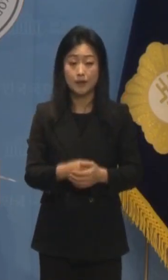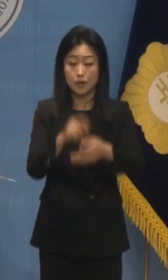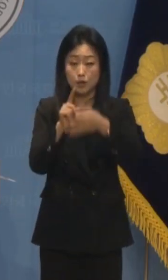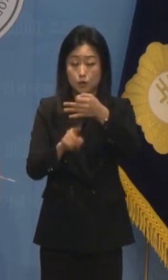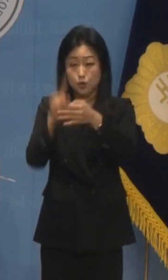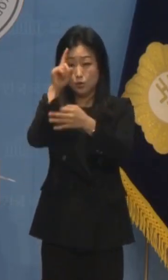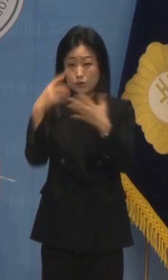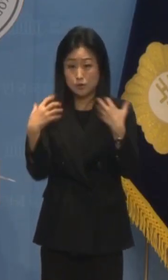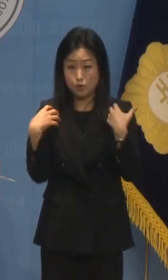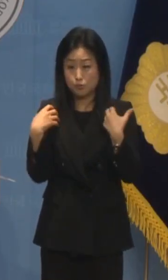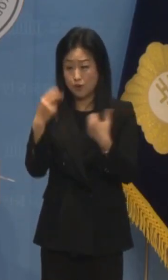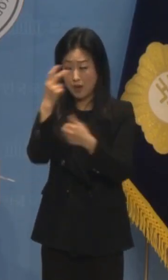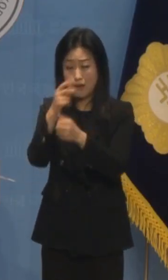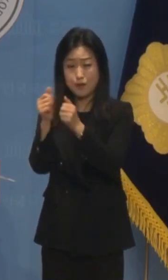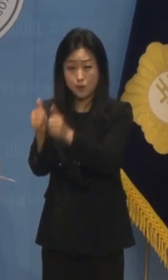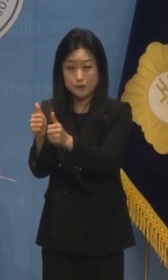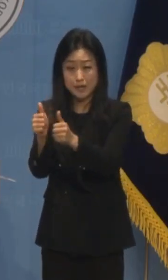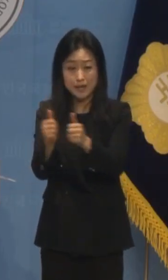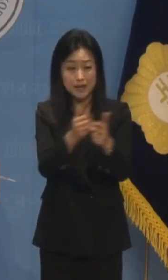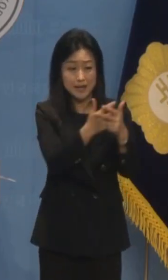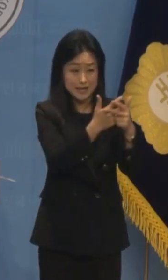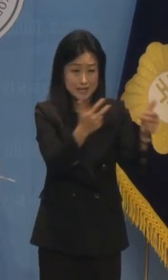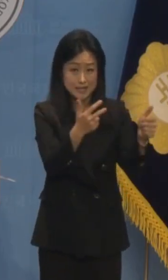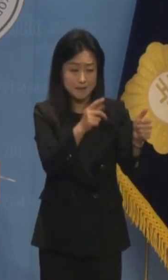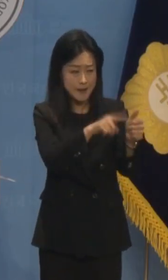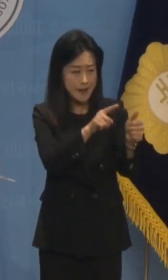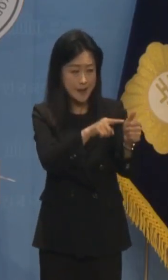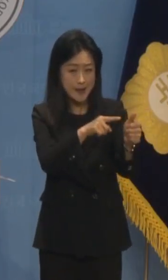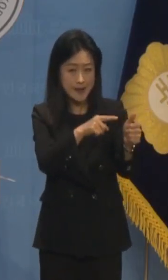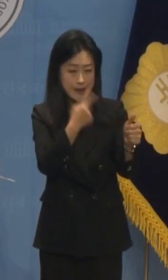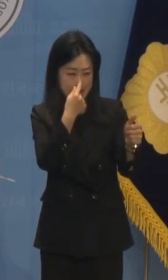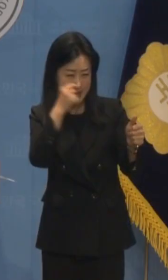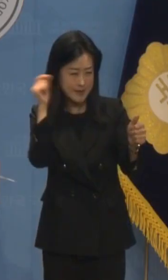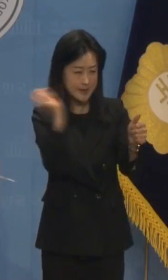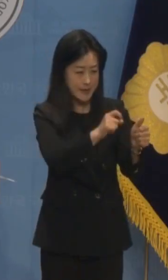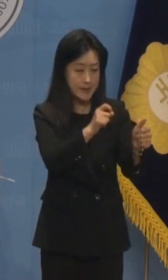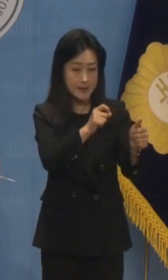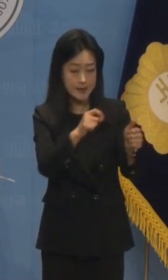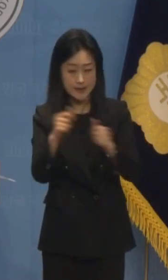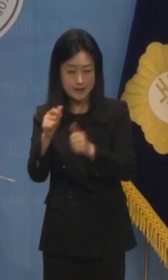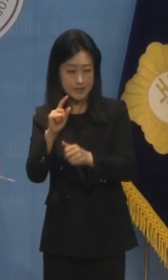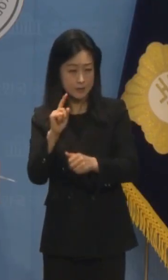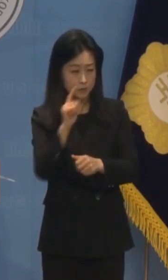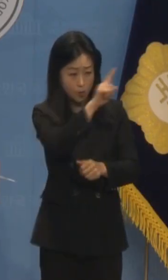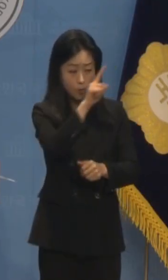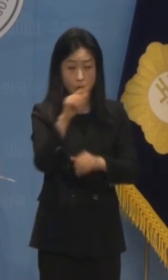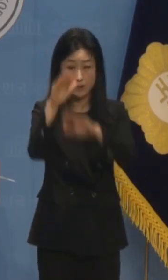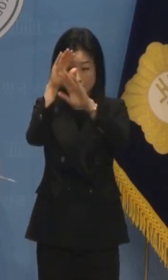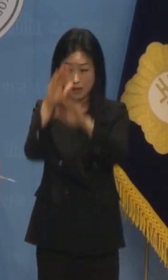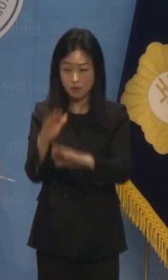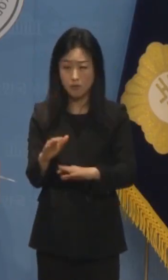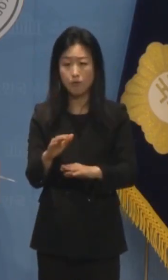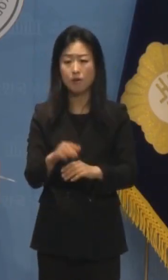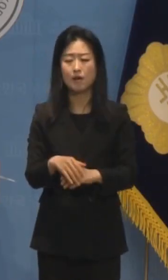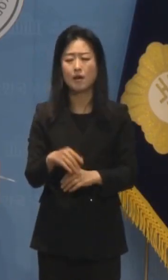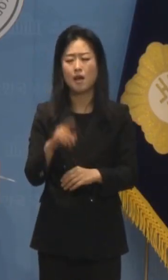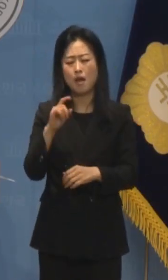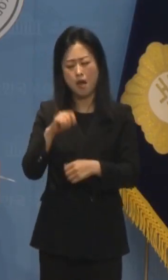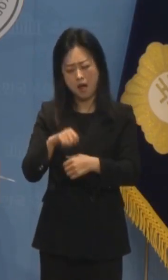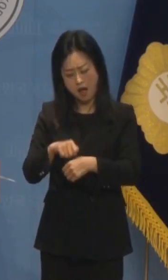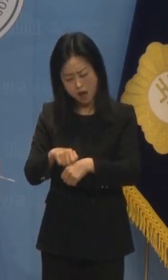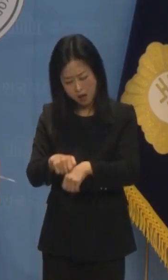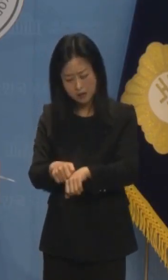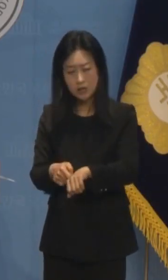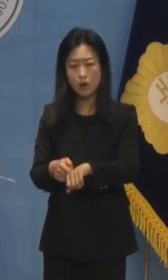정권의 정치검찰이 이 대표를 표적으로 하여 수사 기소한 사건 전부가 실체 없이 억지